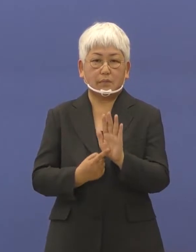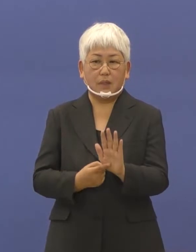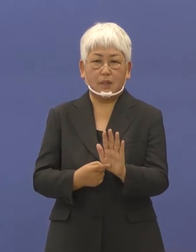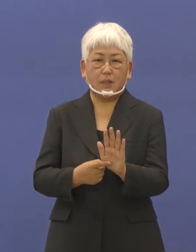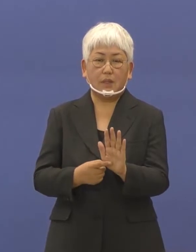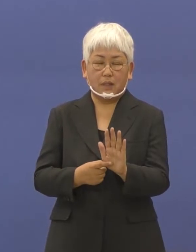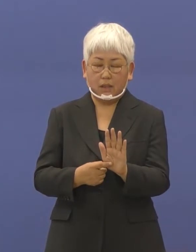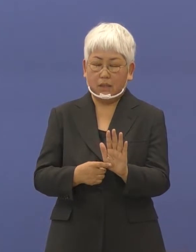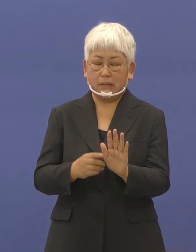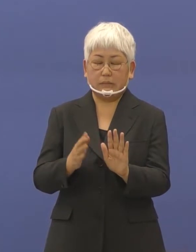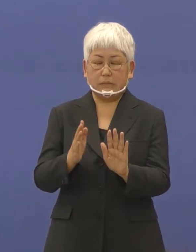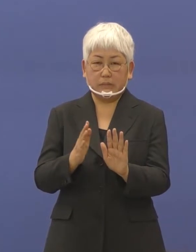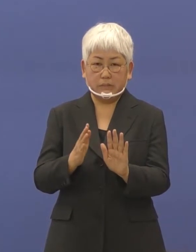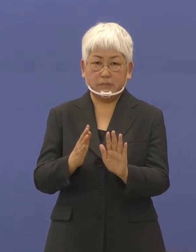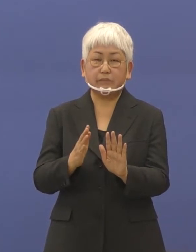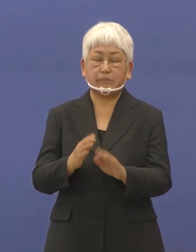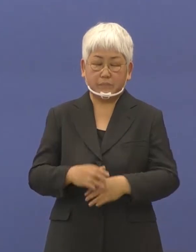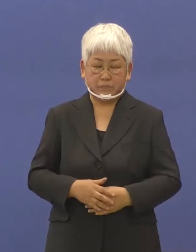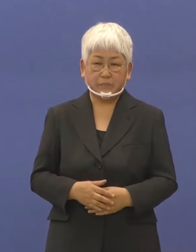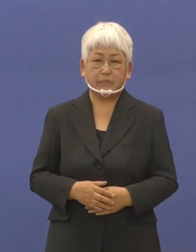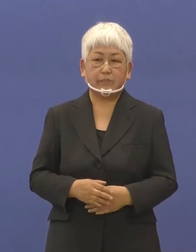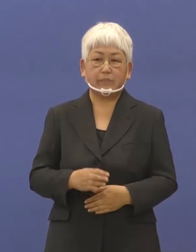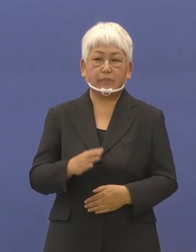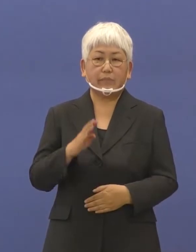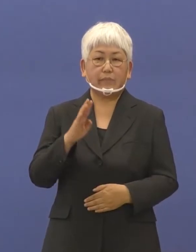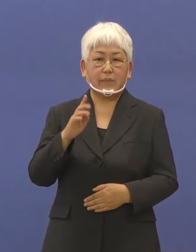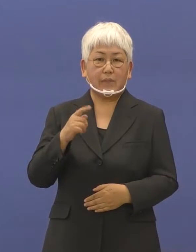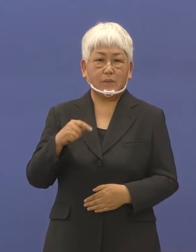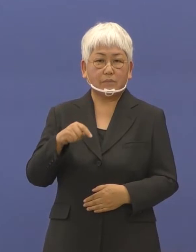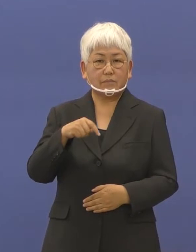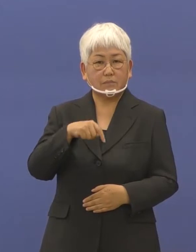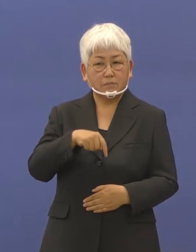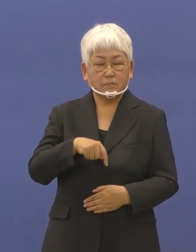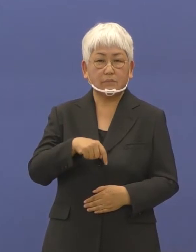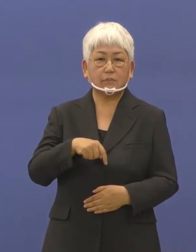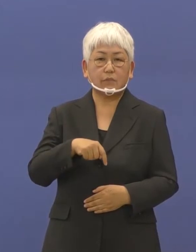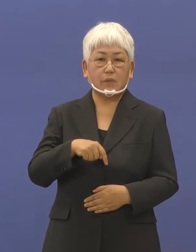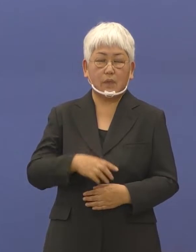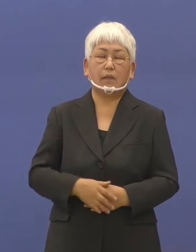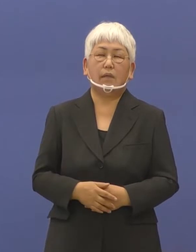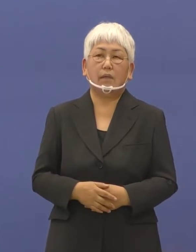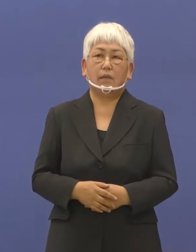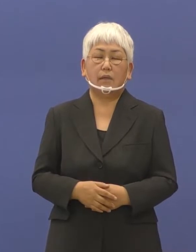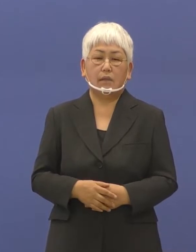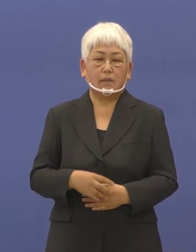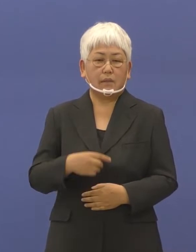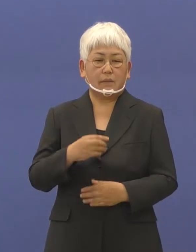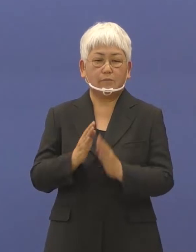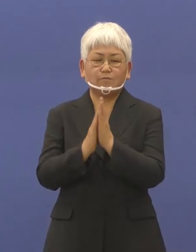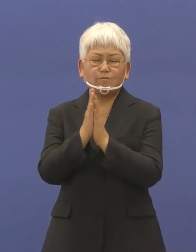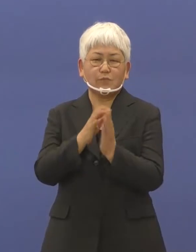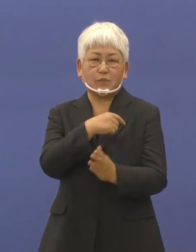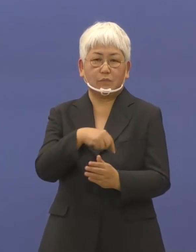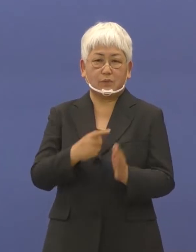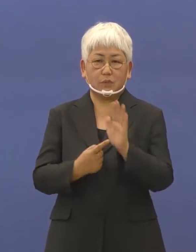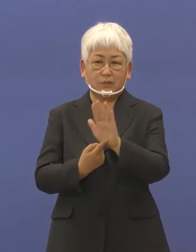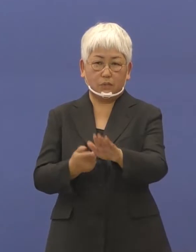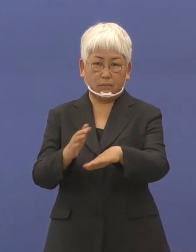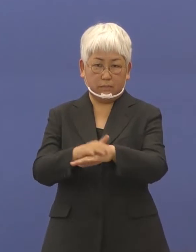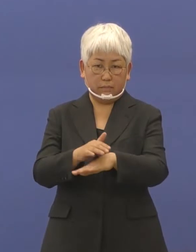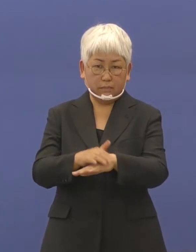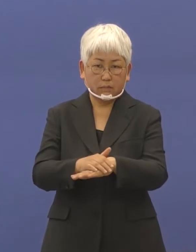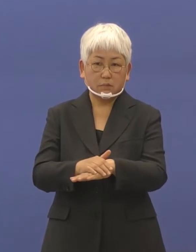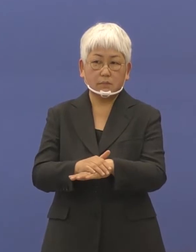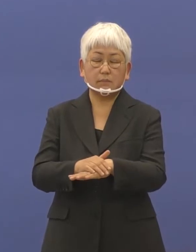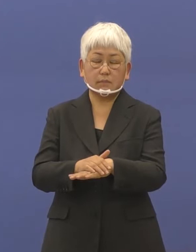けれども、例えば県としてですね、半旗の掲揚するといった、その弔意の示し方というんでしょうか、というのをまだ